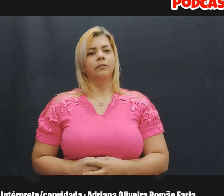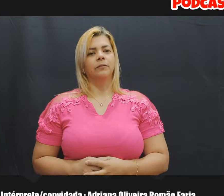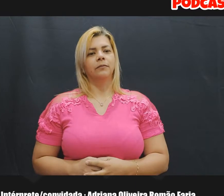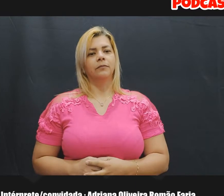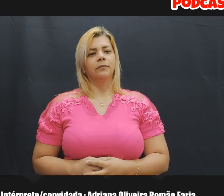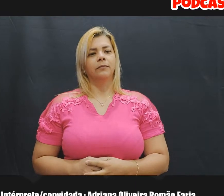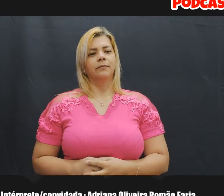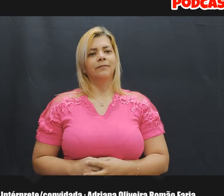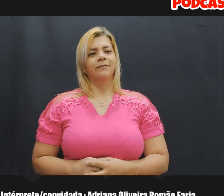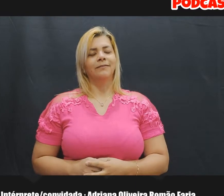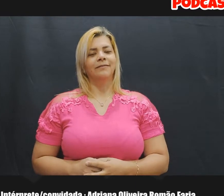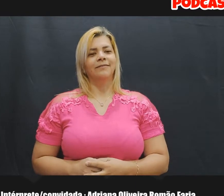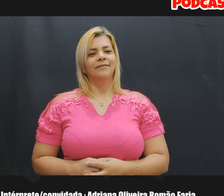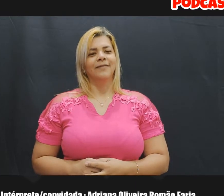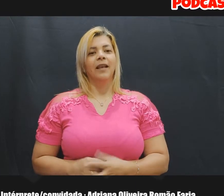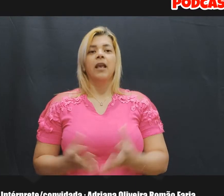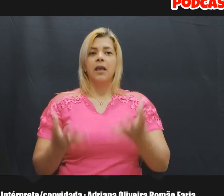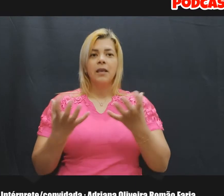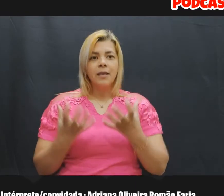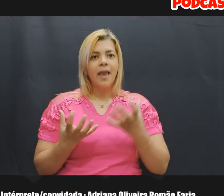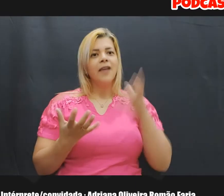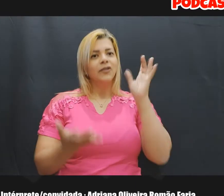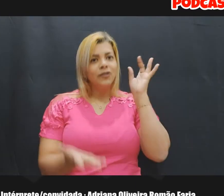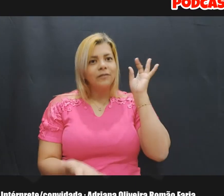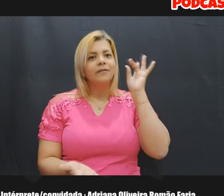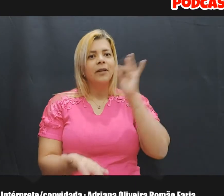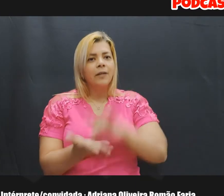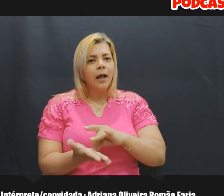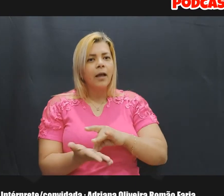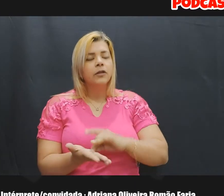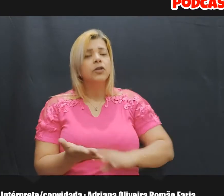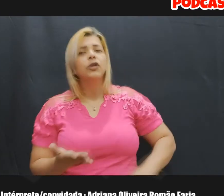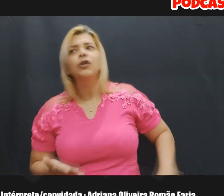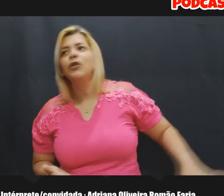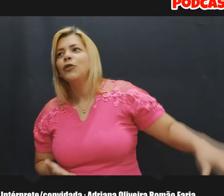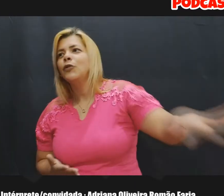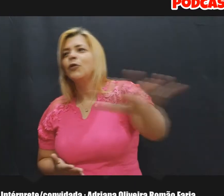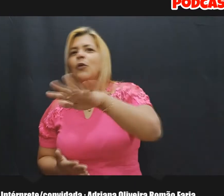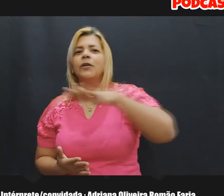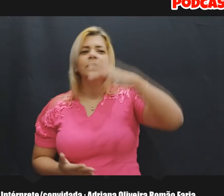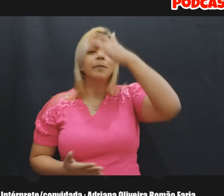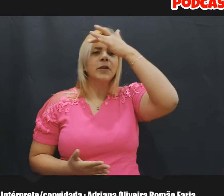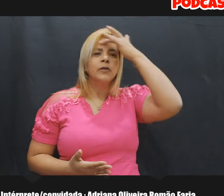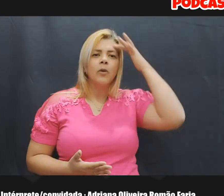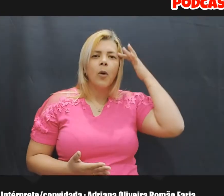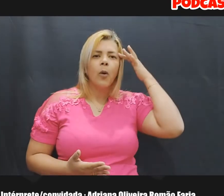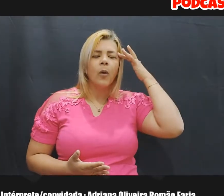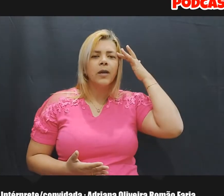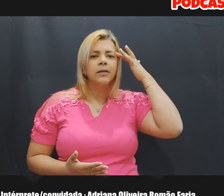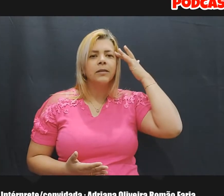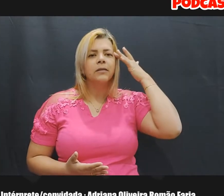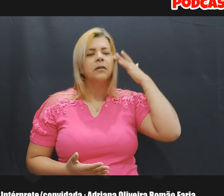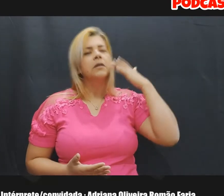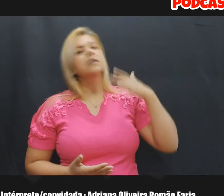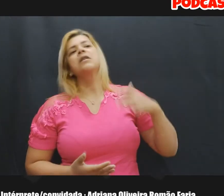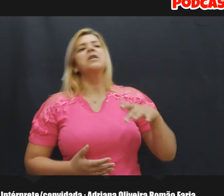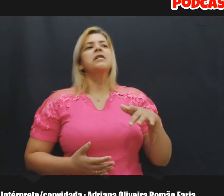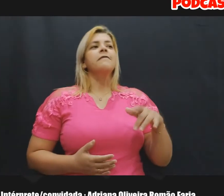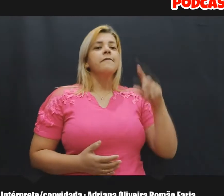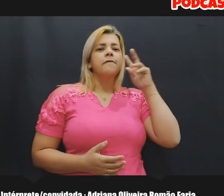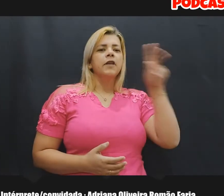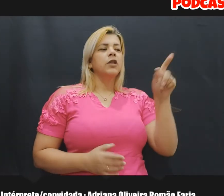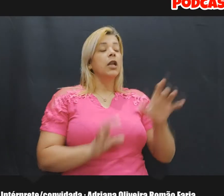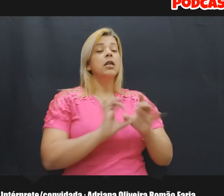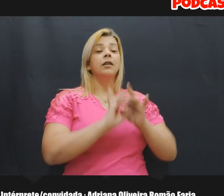mais quer nesse mundo é ser reconhecido, é poder ir em um lugar, a pessoa